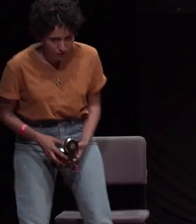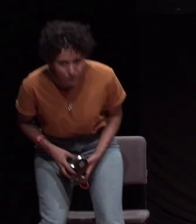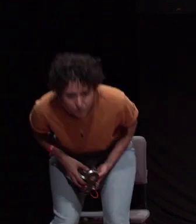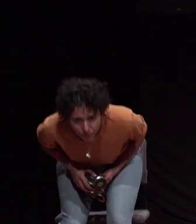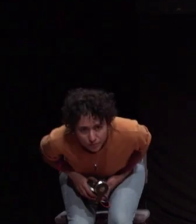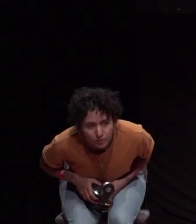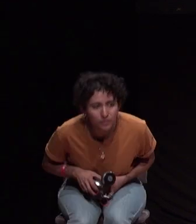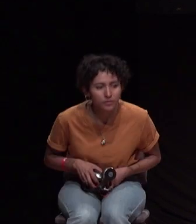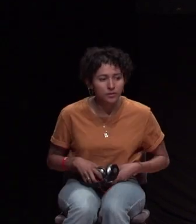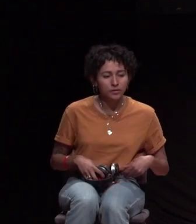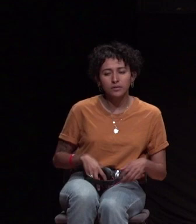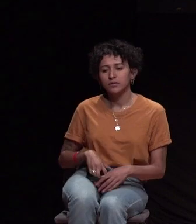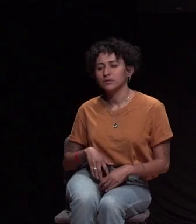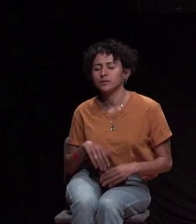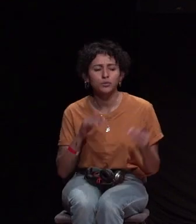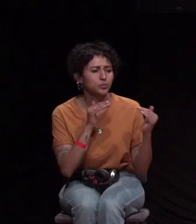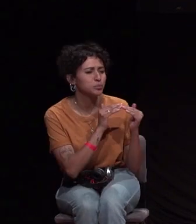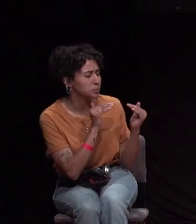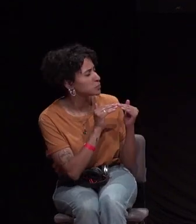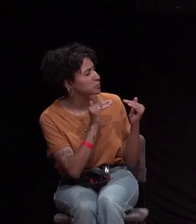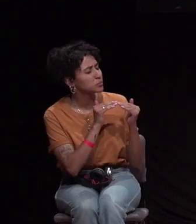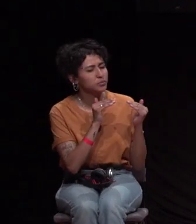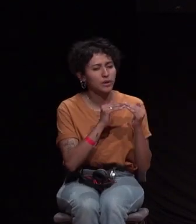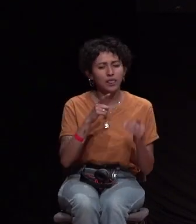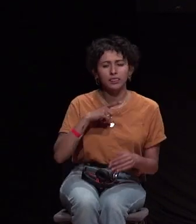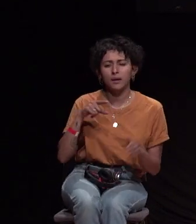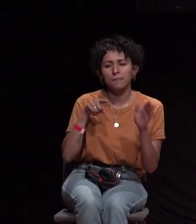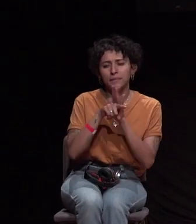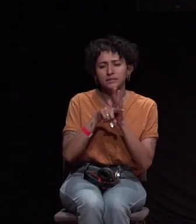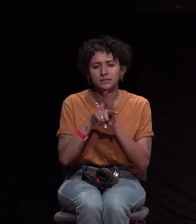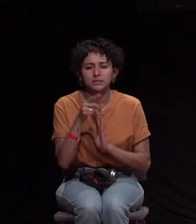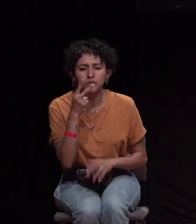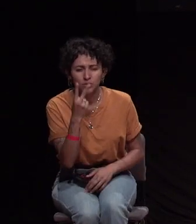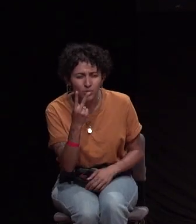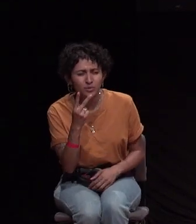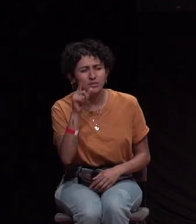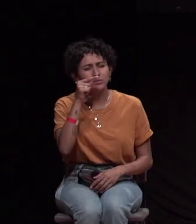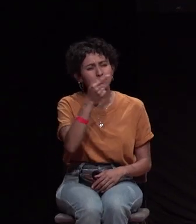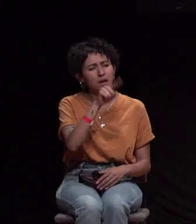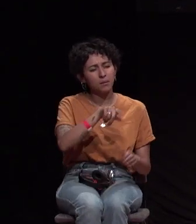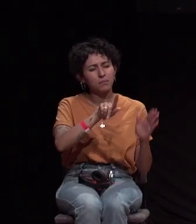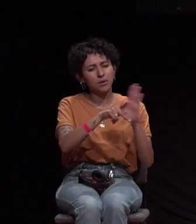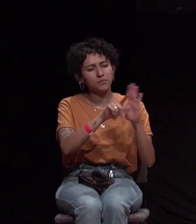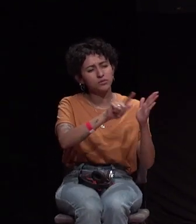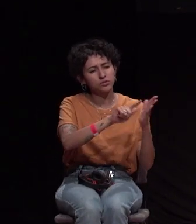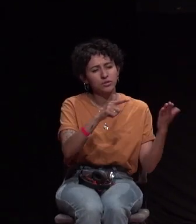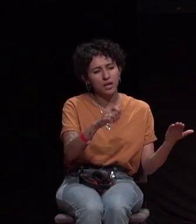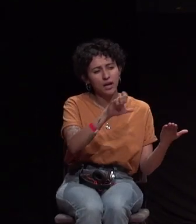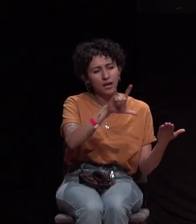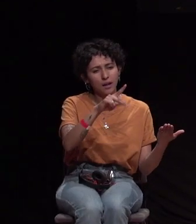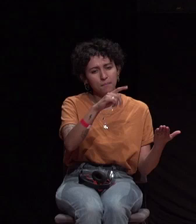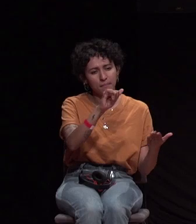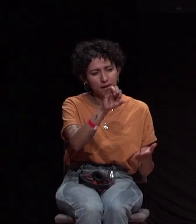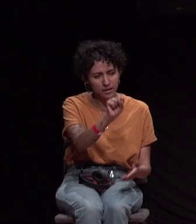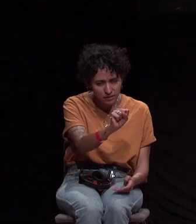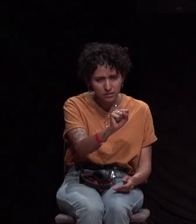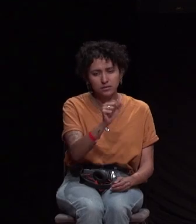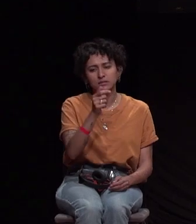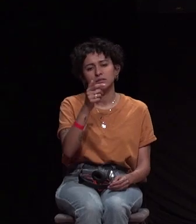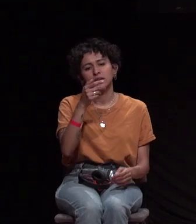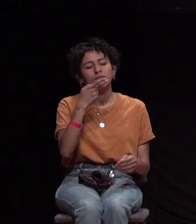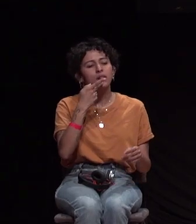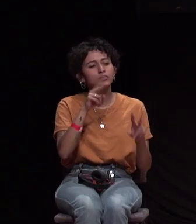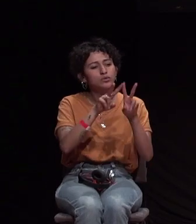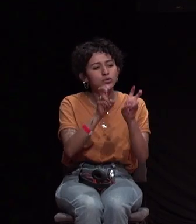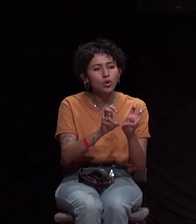saiu duas pesquisas, uma acho que até o jornal El País divulgou, em relação ao algoritmo, né?